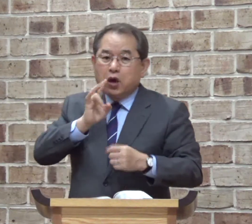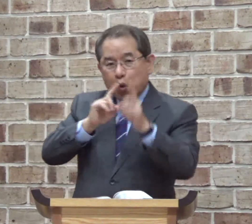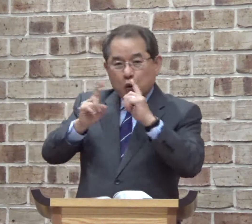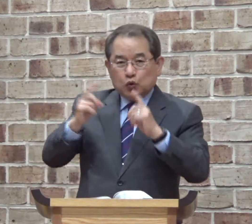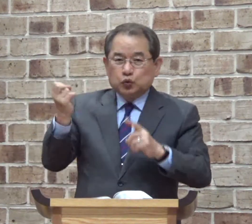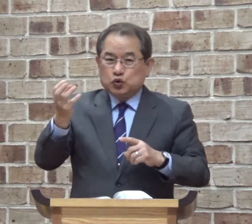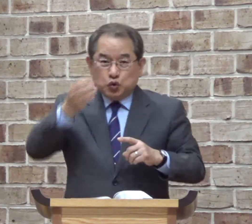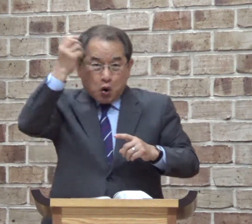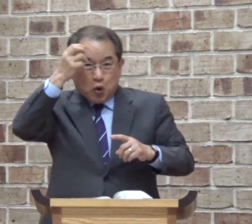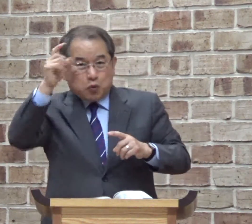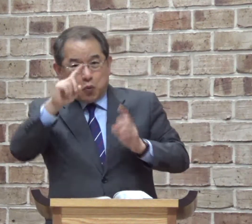것입니다.